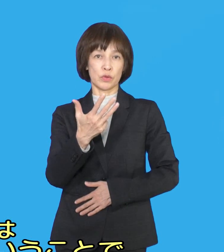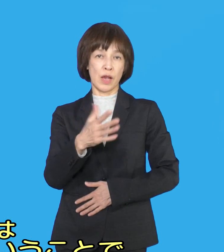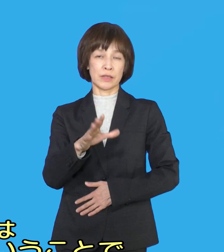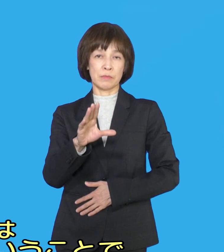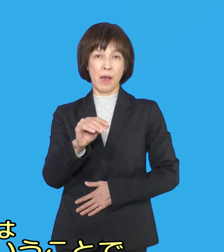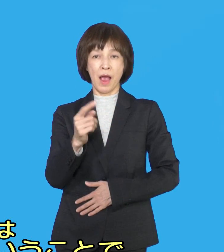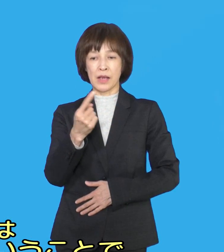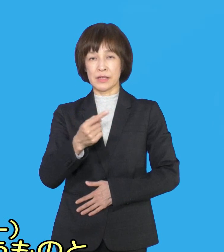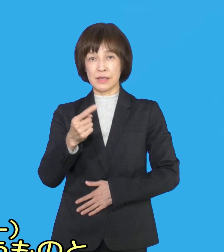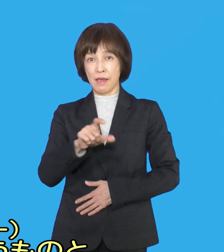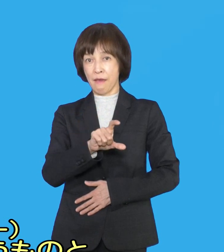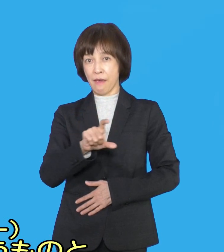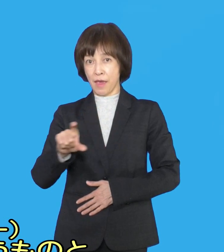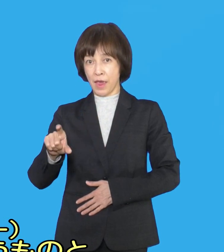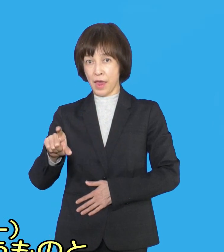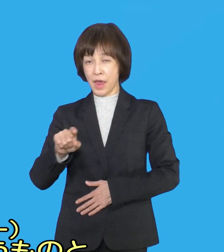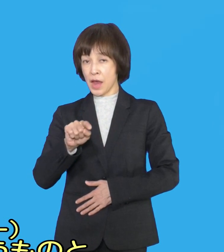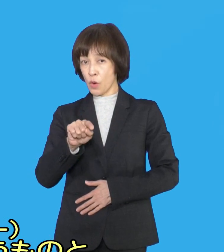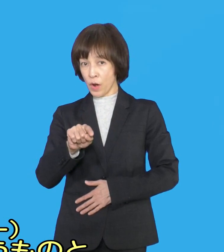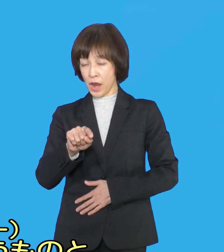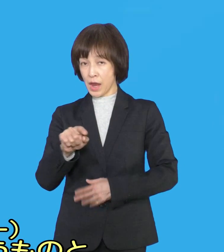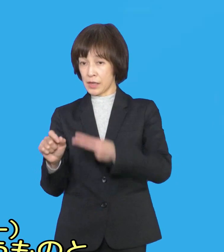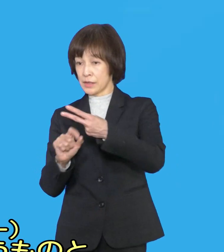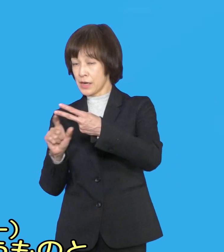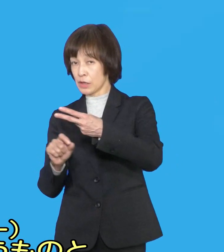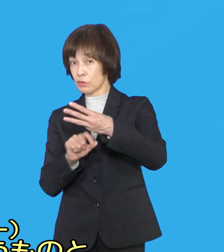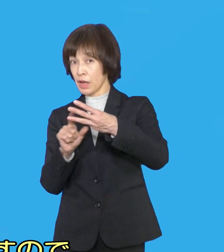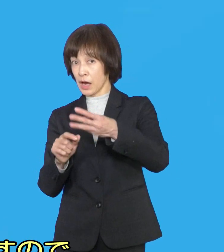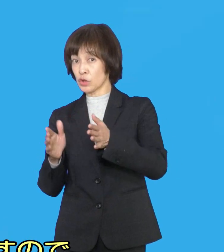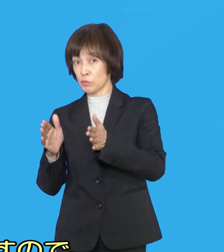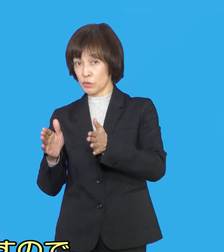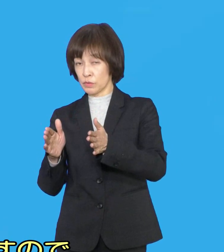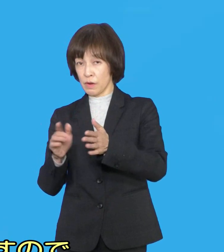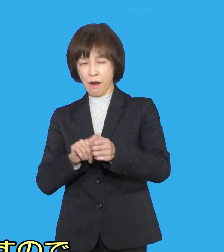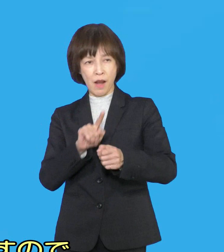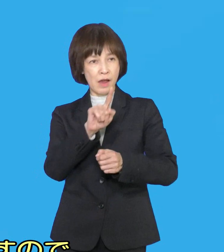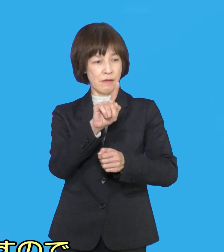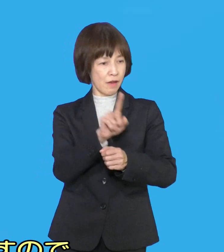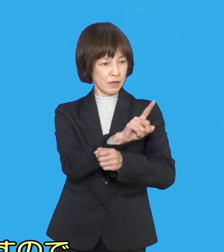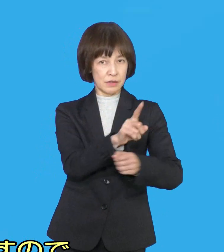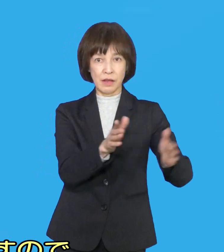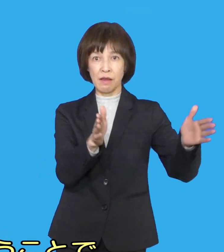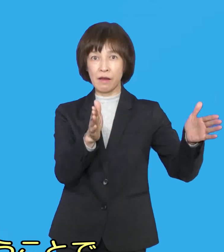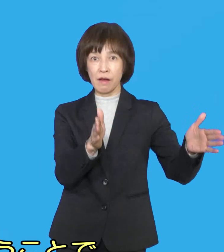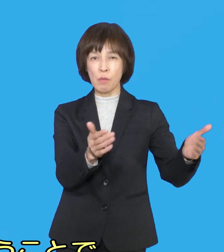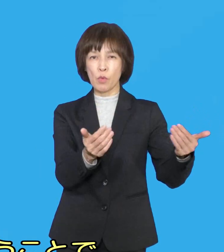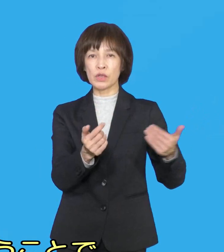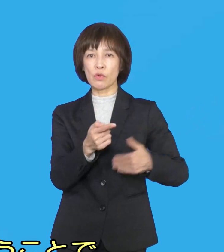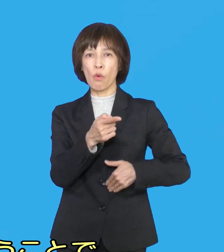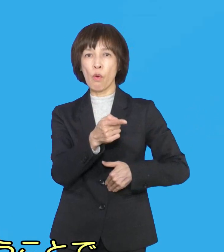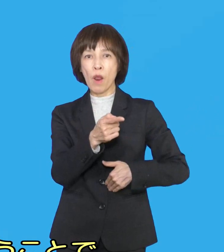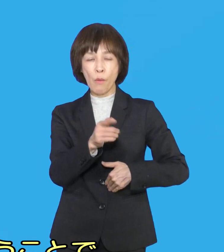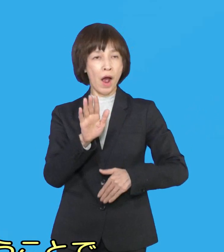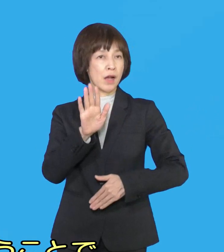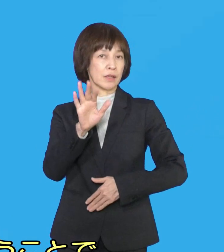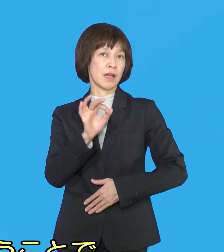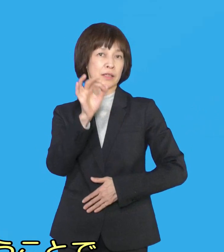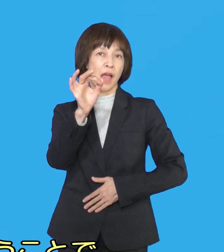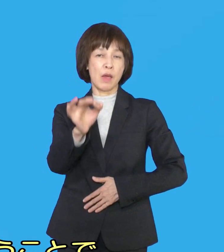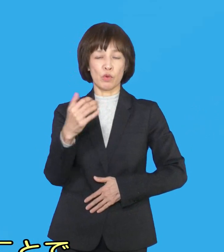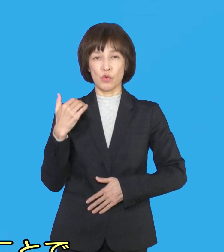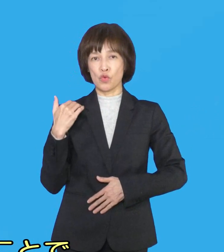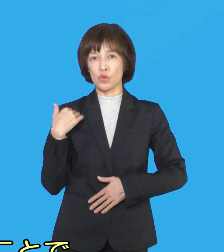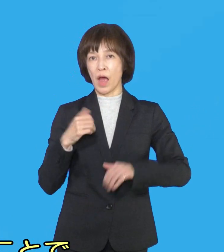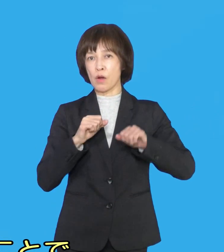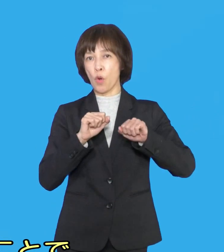37,768万1,000円ということで、こちらの2月3月分というものと、で来年にも1年間かかりますので、その分は債務負担行為ということ